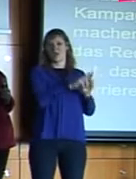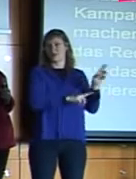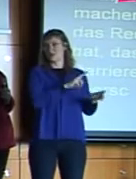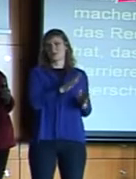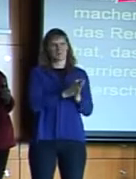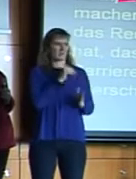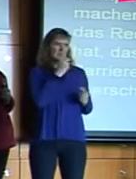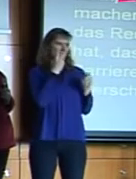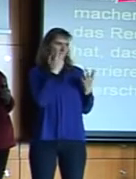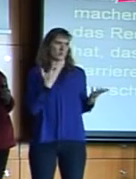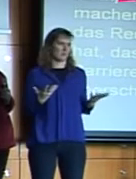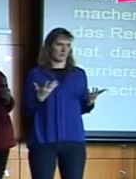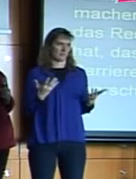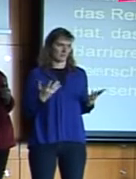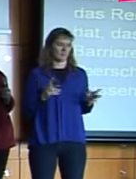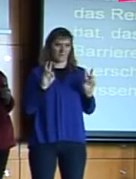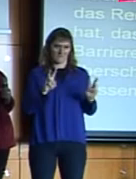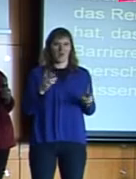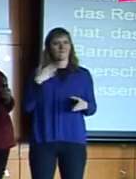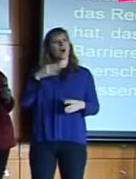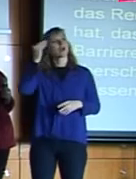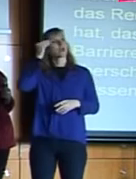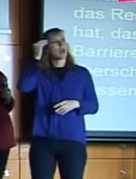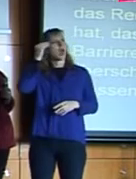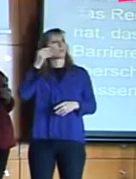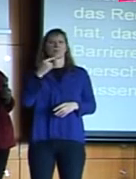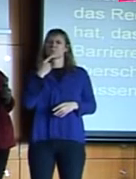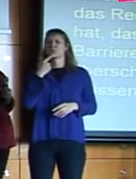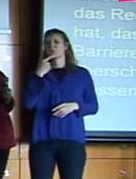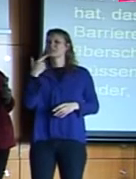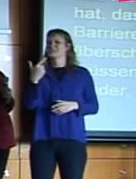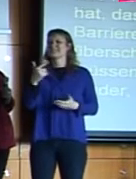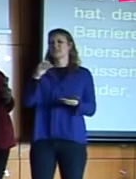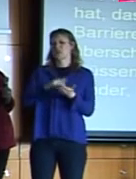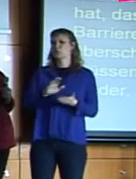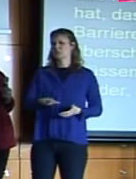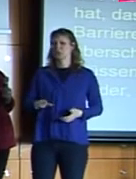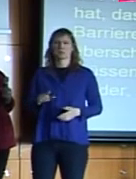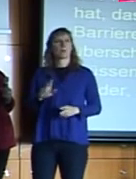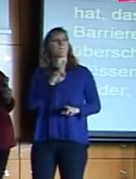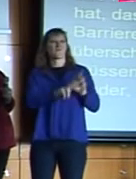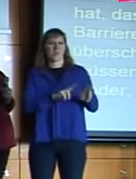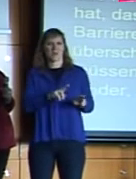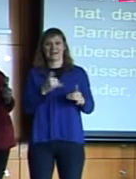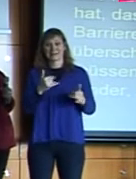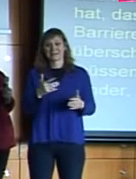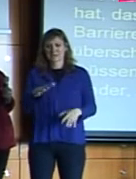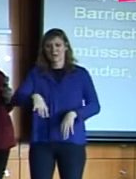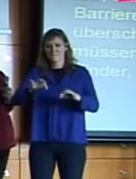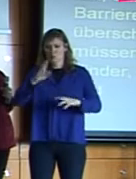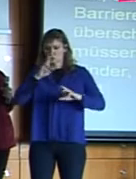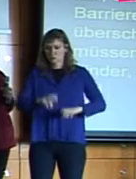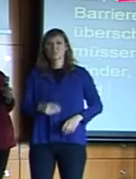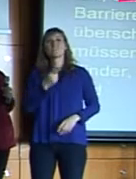Bitte wundern Sie sich nicht darüber, wir haben ursprünglich angenommen, es könnten 20.000 Kinder in Österreich sein und es sind mittlerweile laut einer